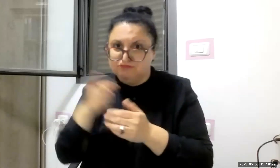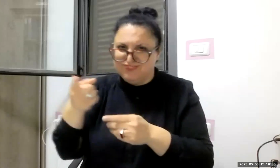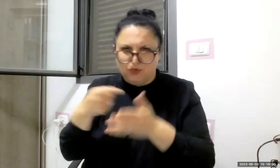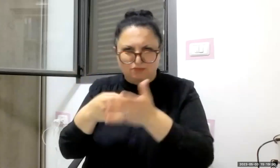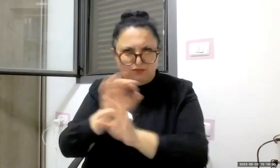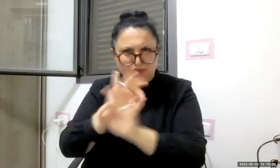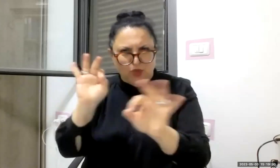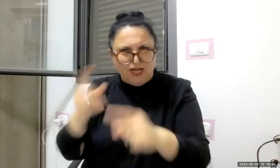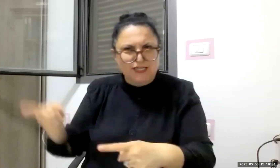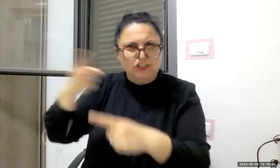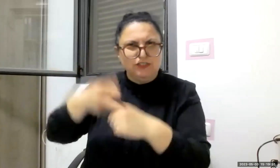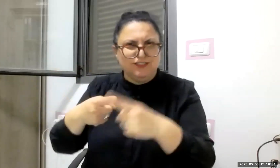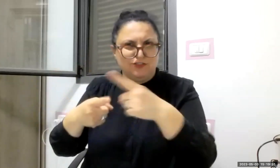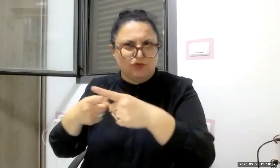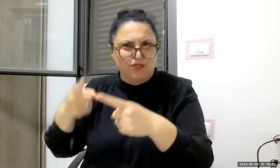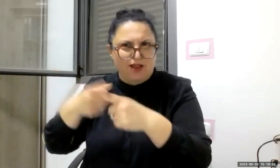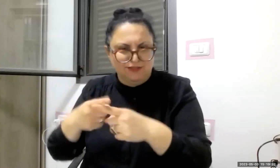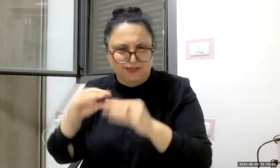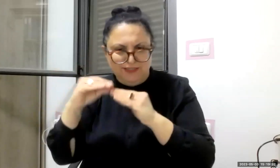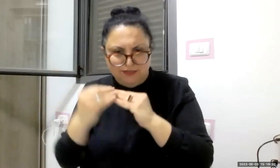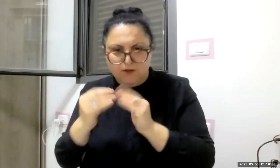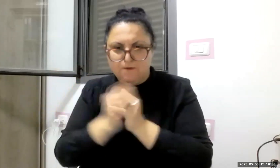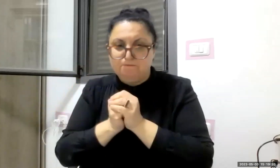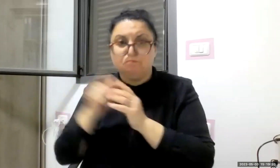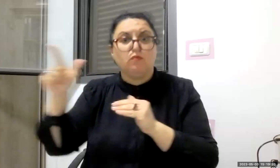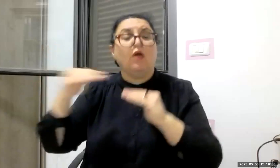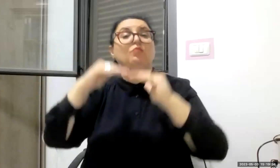עיוורים לדוגמה, שהיא דוגמה מצוינת להצטלבויות,